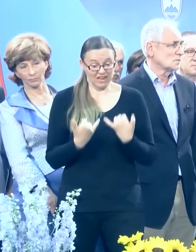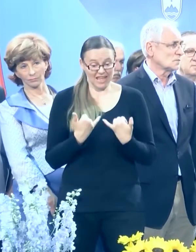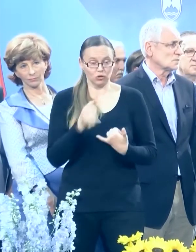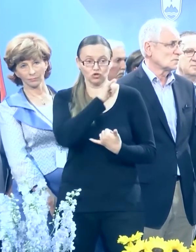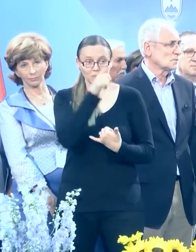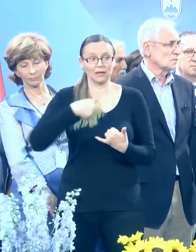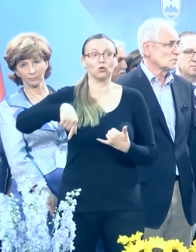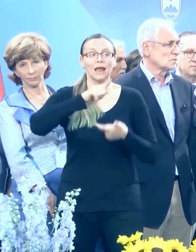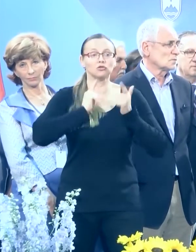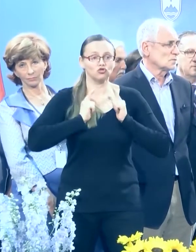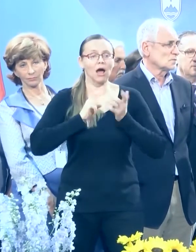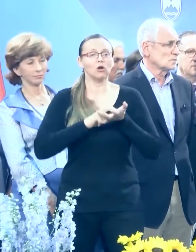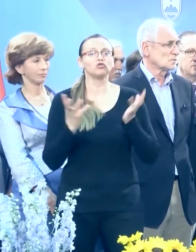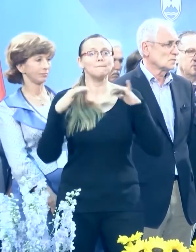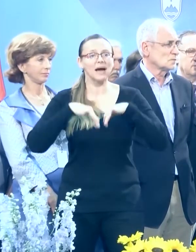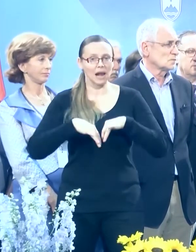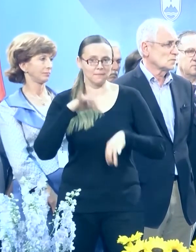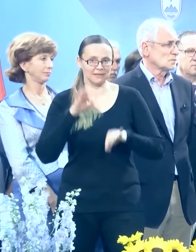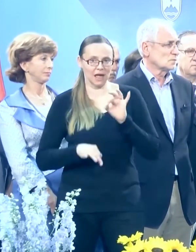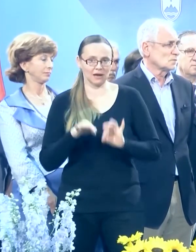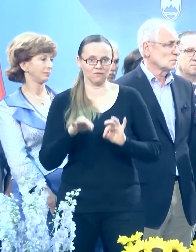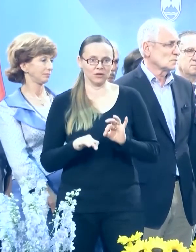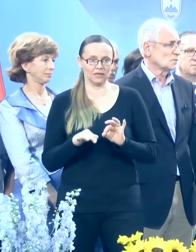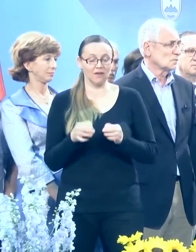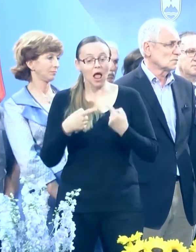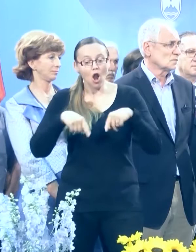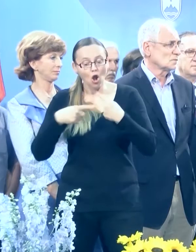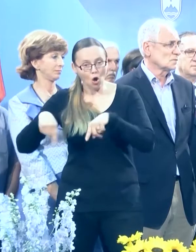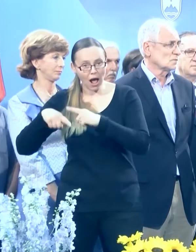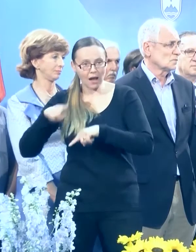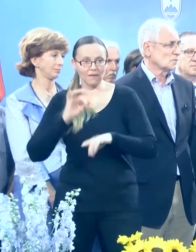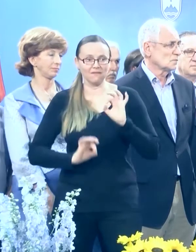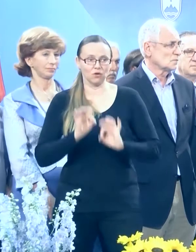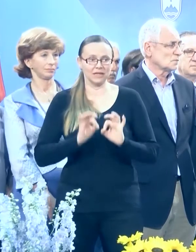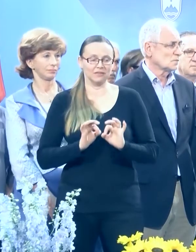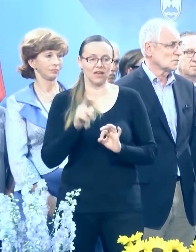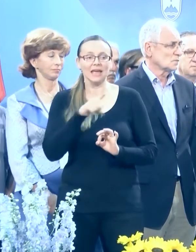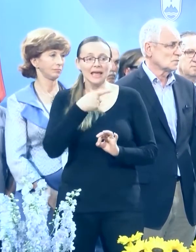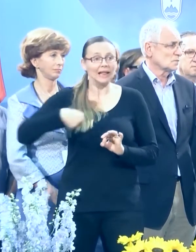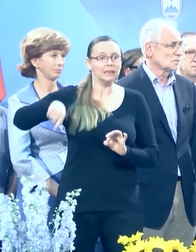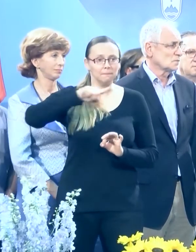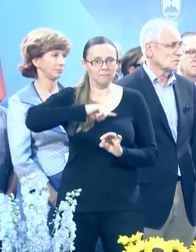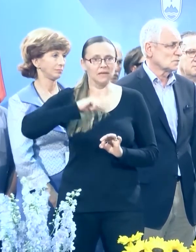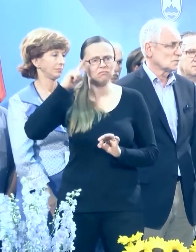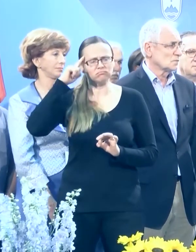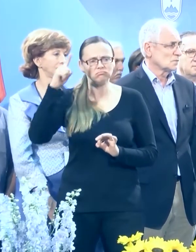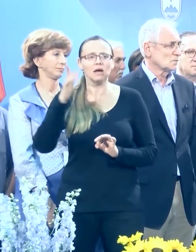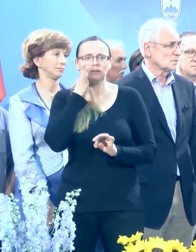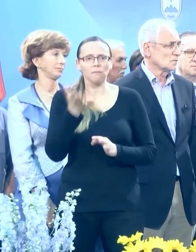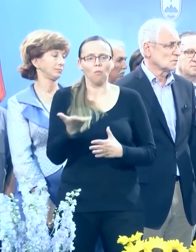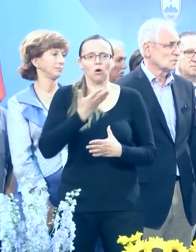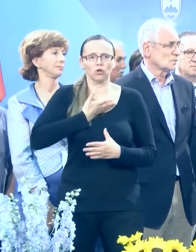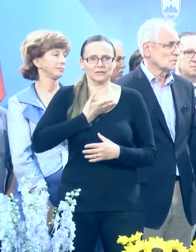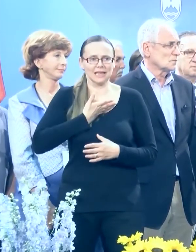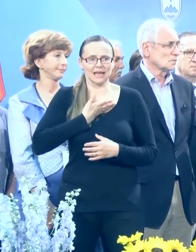nas čakajo še parlamentarne volitve, lokalne volitve in mi smo prepričani, da bomo